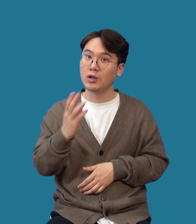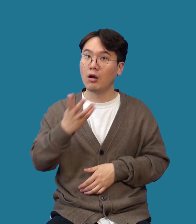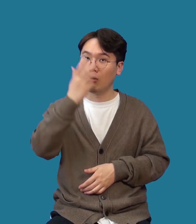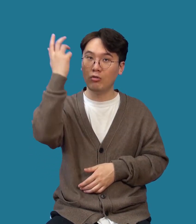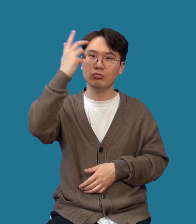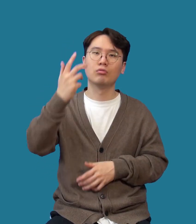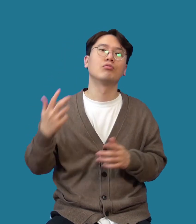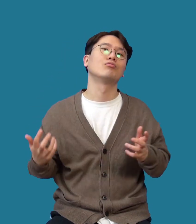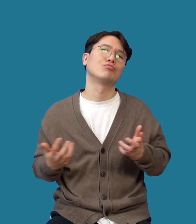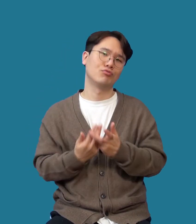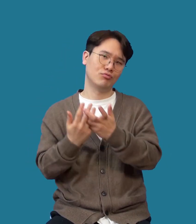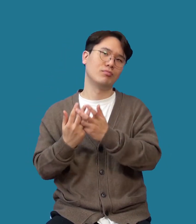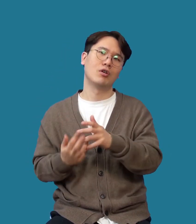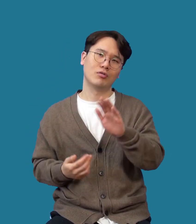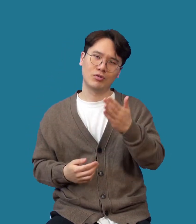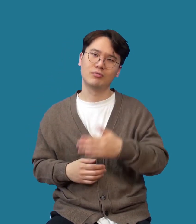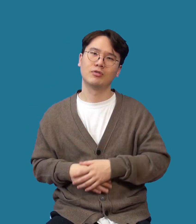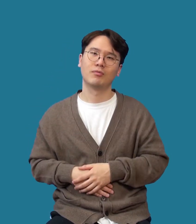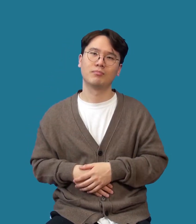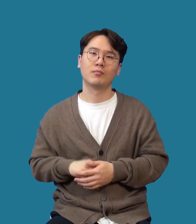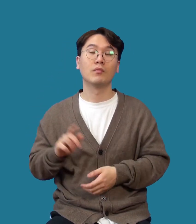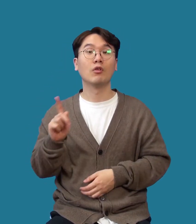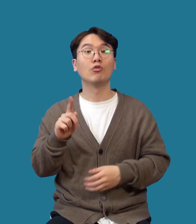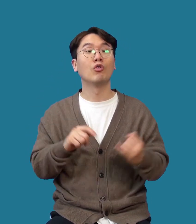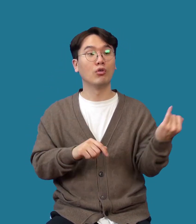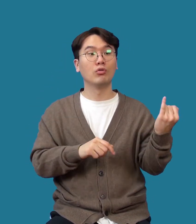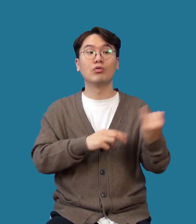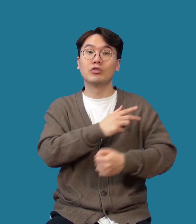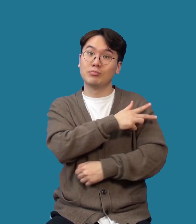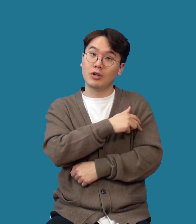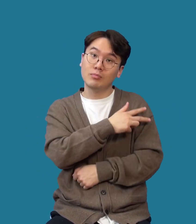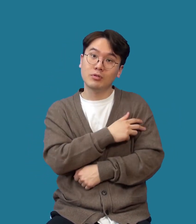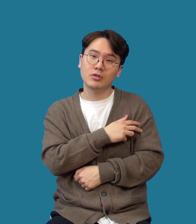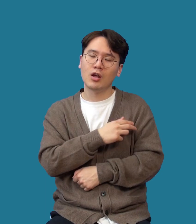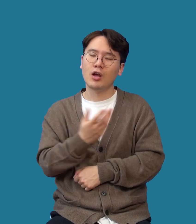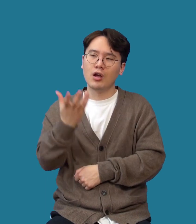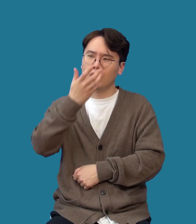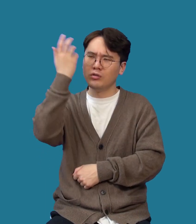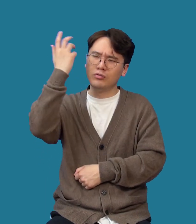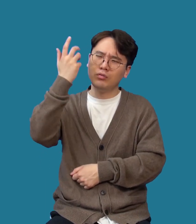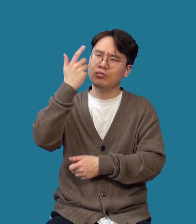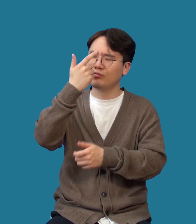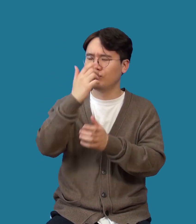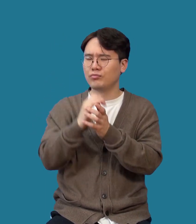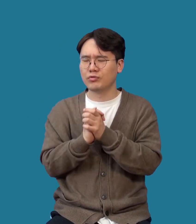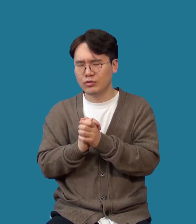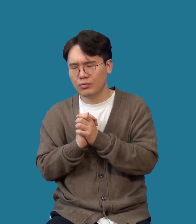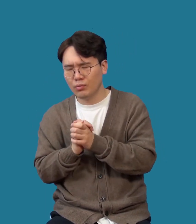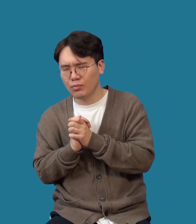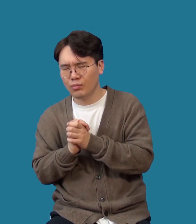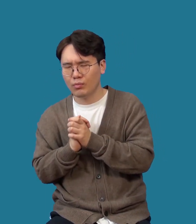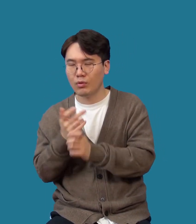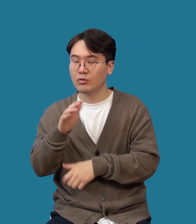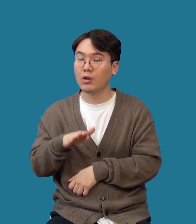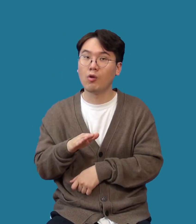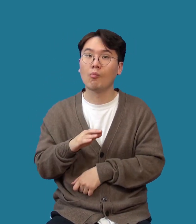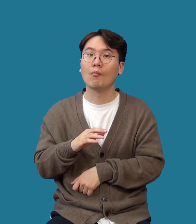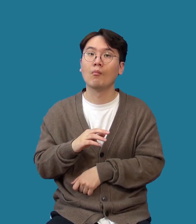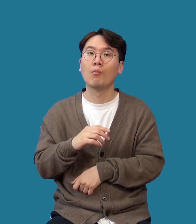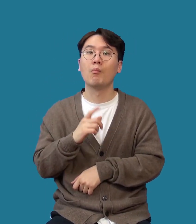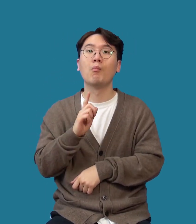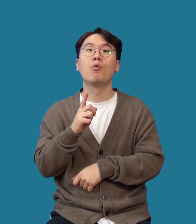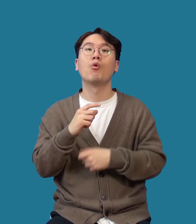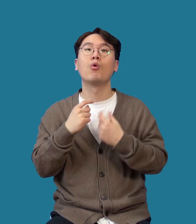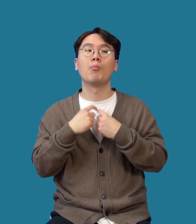충만해졌습니다. 어떤 여집사님은 성령 충만 받기 위해서 기도를 자꾸 하는데 자꾸 목걸이가 떠오릅니다.